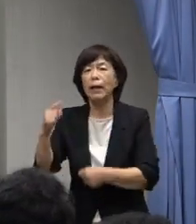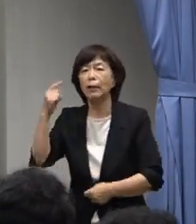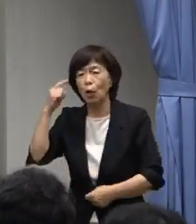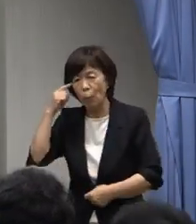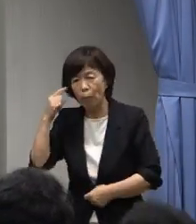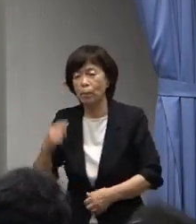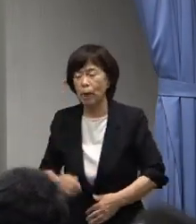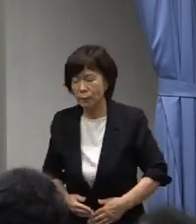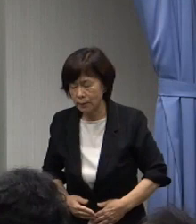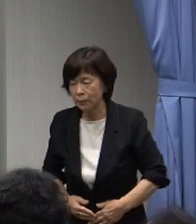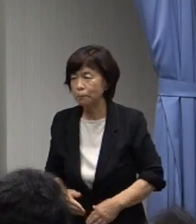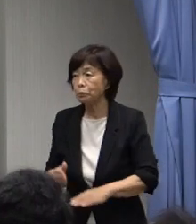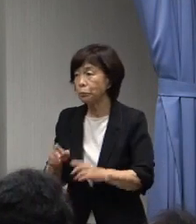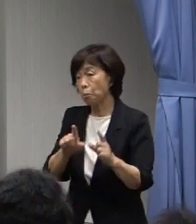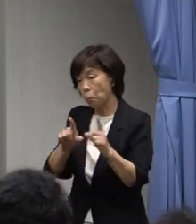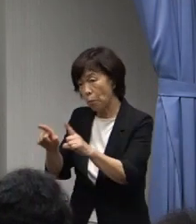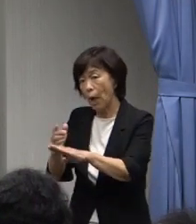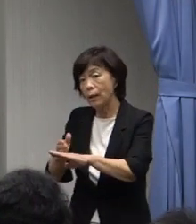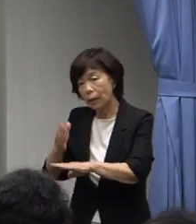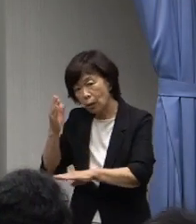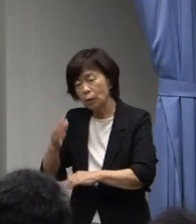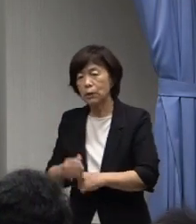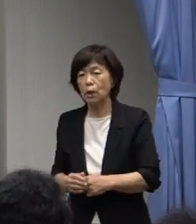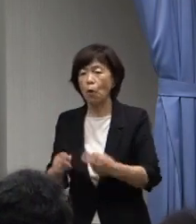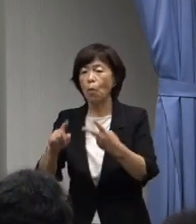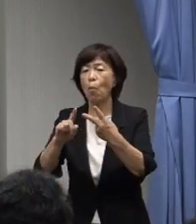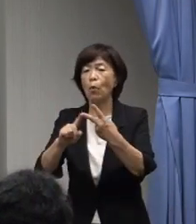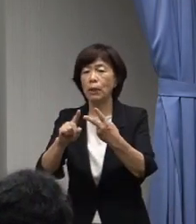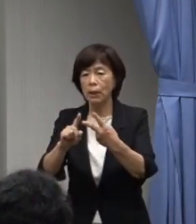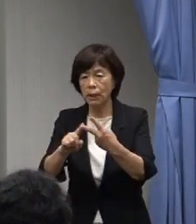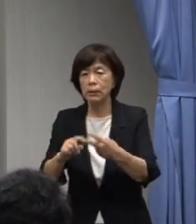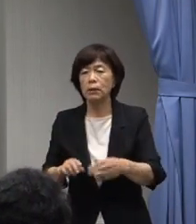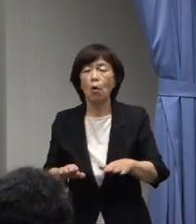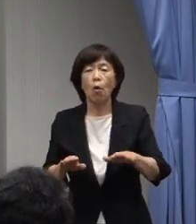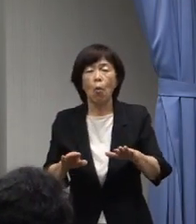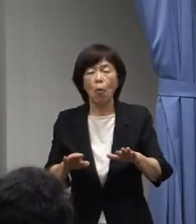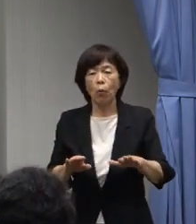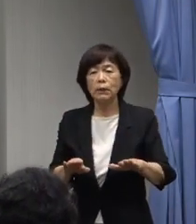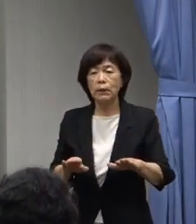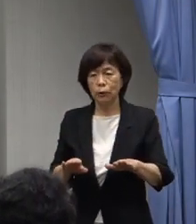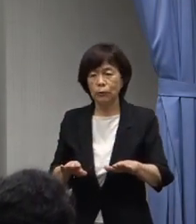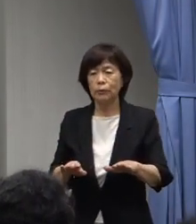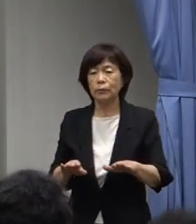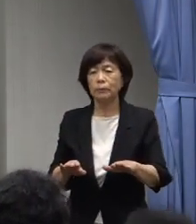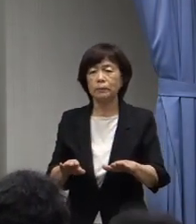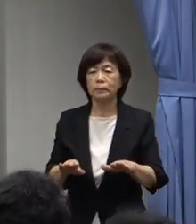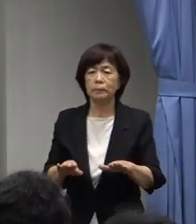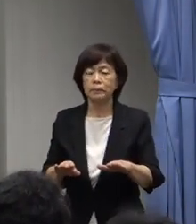ありがとうございます。もう一点なんですけれども、本日ですね、